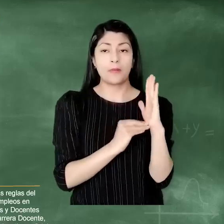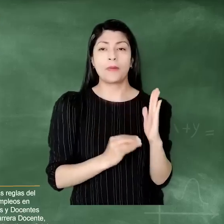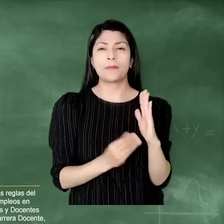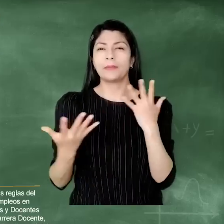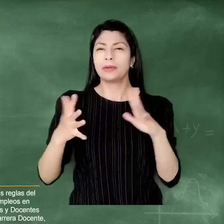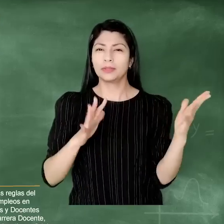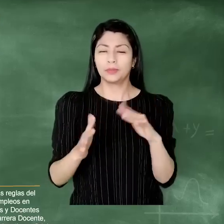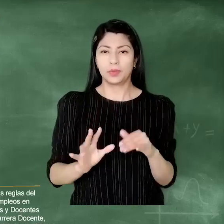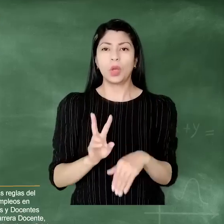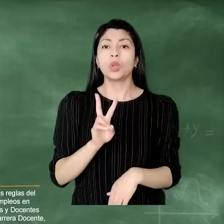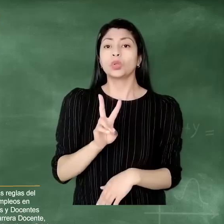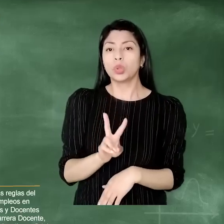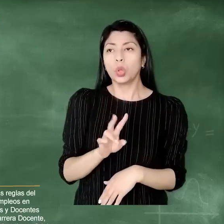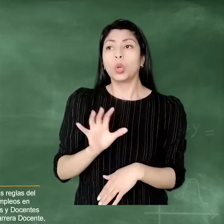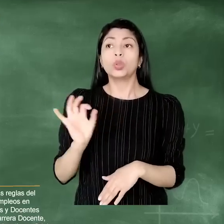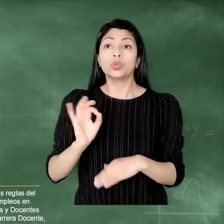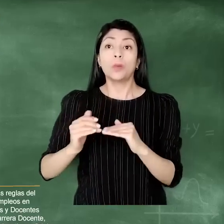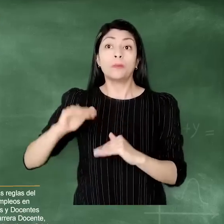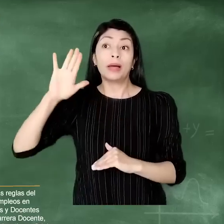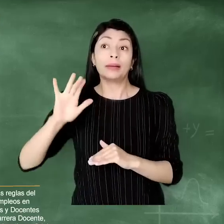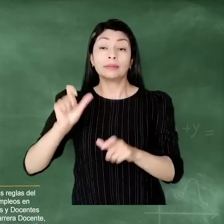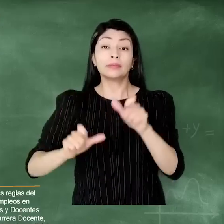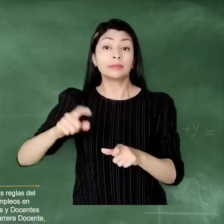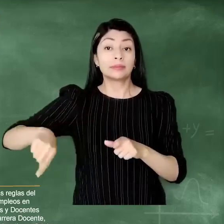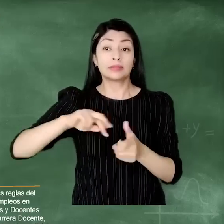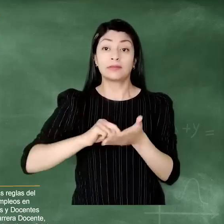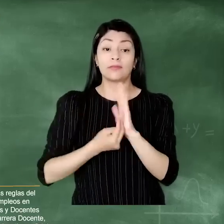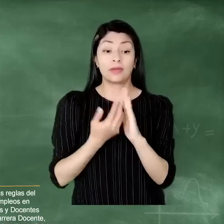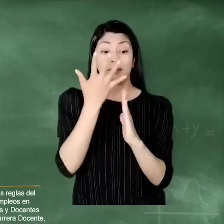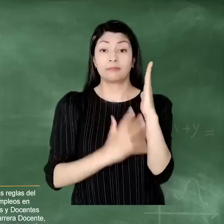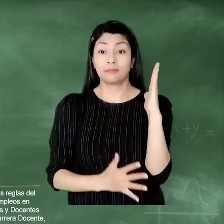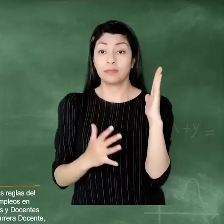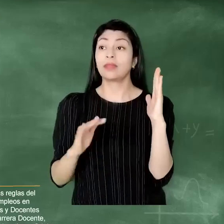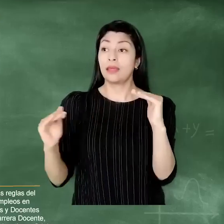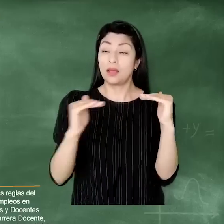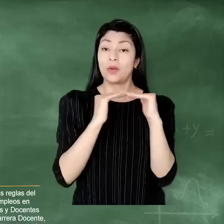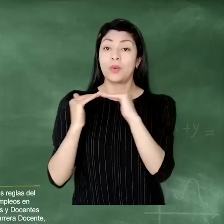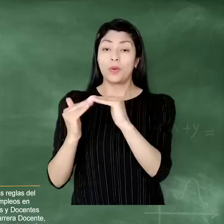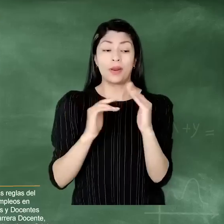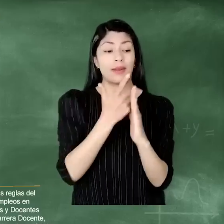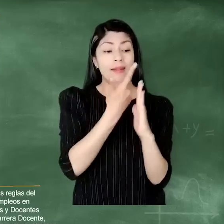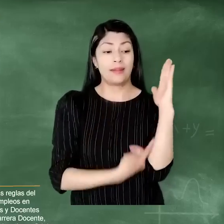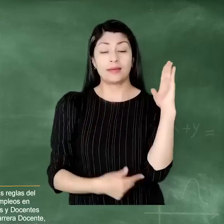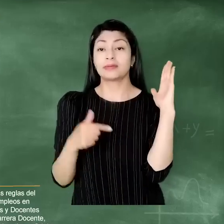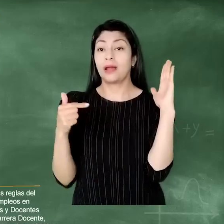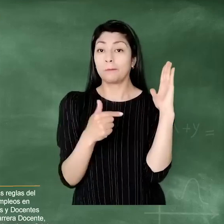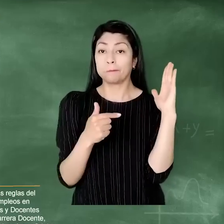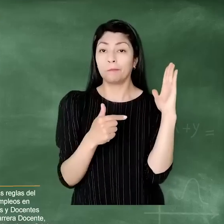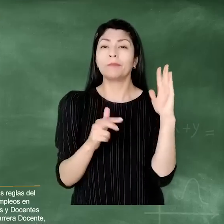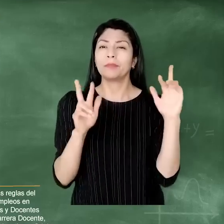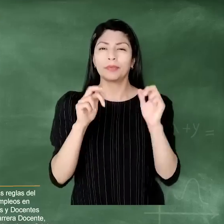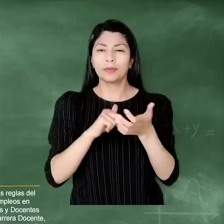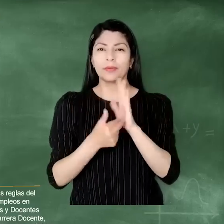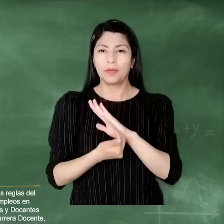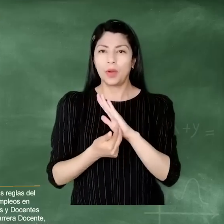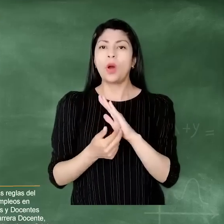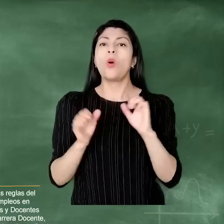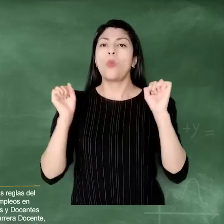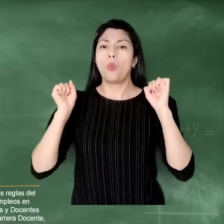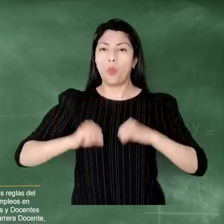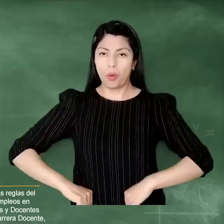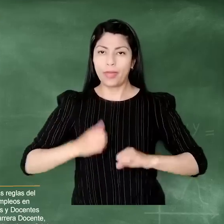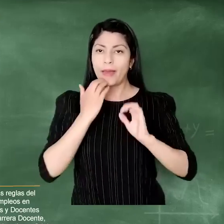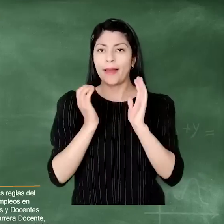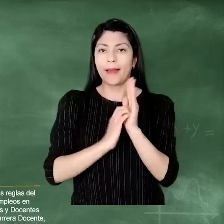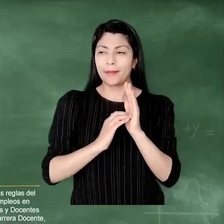elegibles. Cuando 2 o más aspirantes obtengan puntajes totales iguales, en la correspondiente lista de elegibles ocuparán